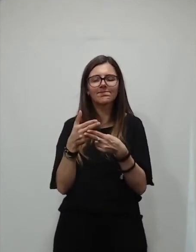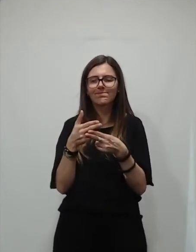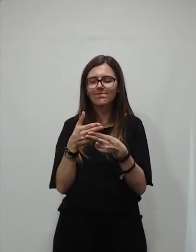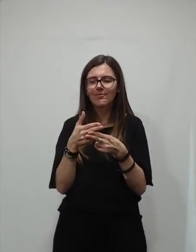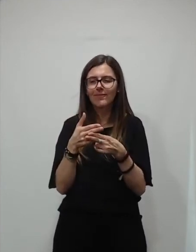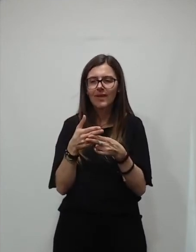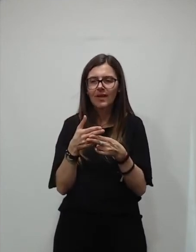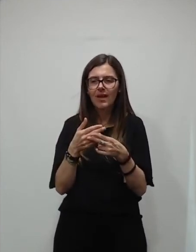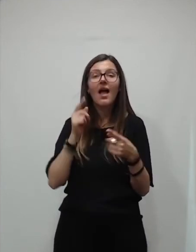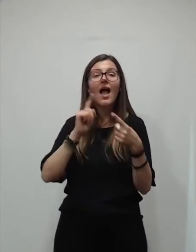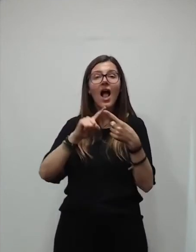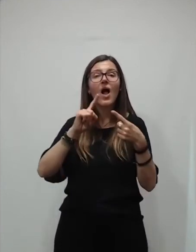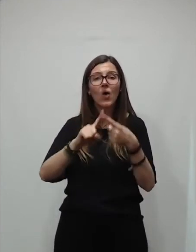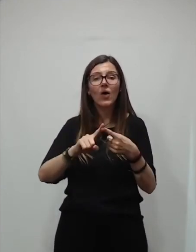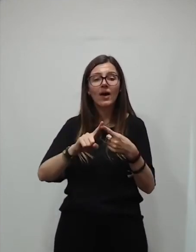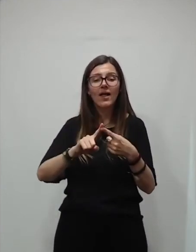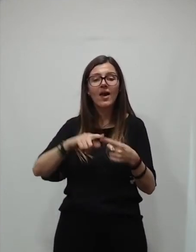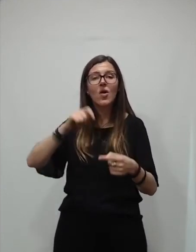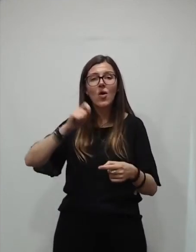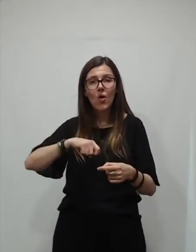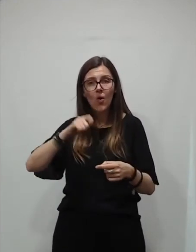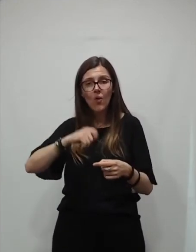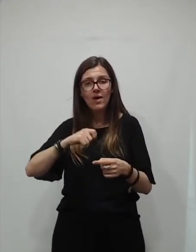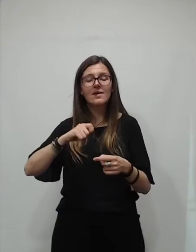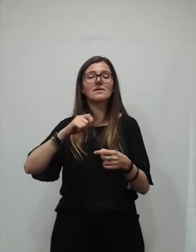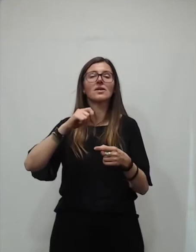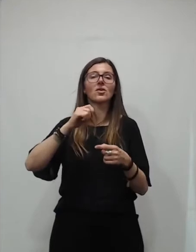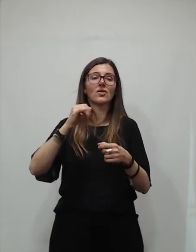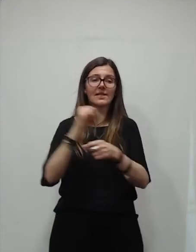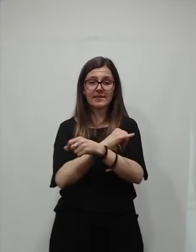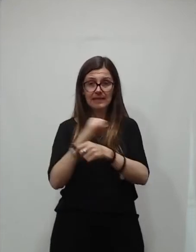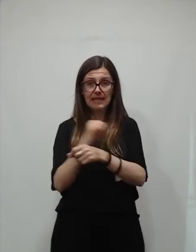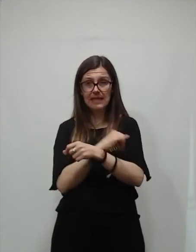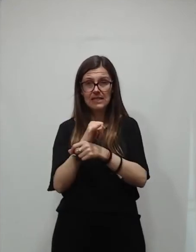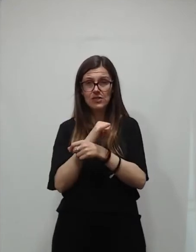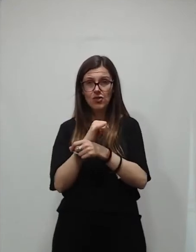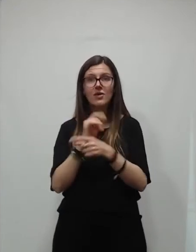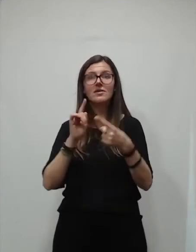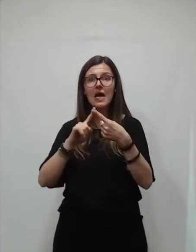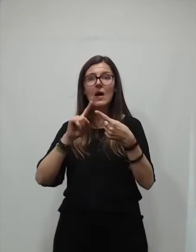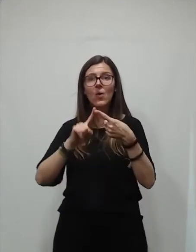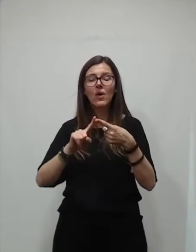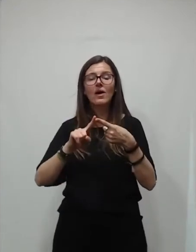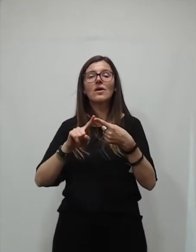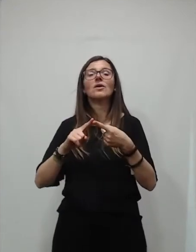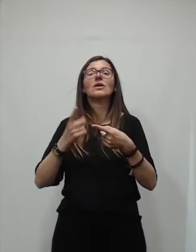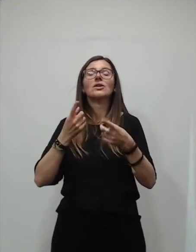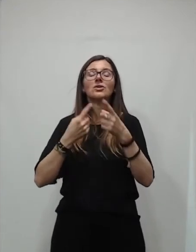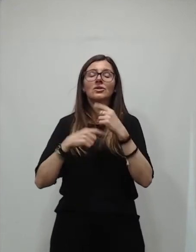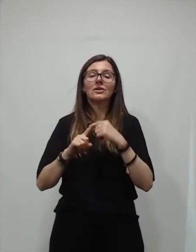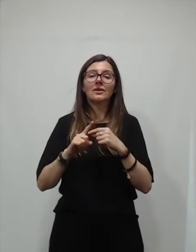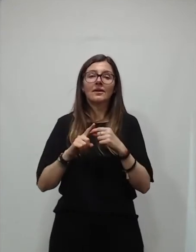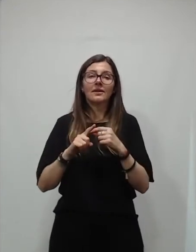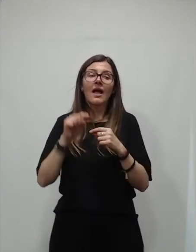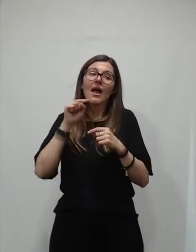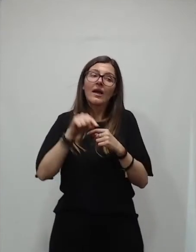acordada de la Corte, tiene la competencia en los procesos de hospitalización y de contralor de las personas que se encuentran sometidas a este tipo de